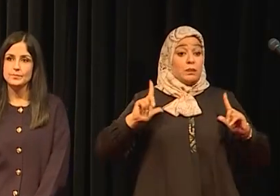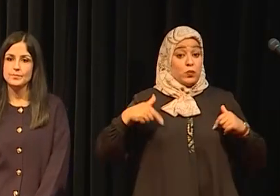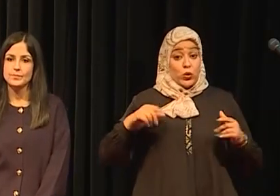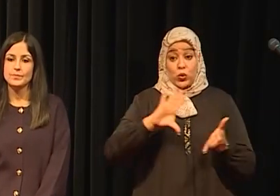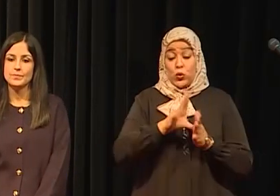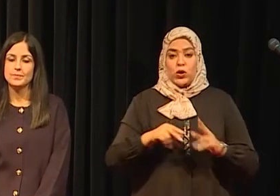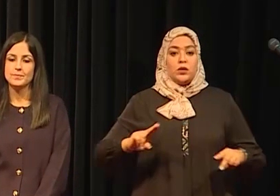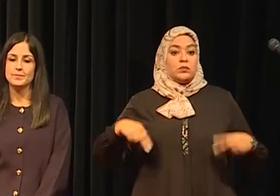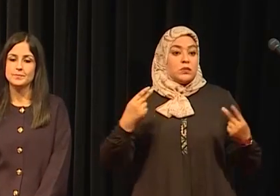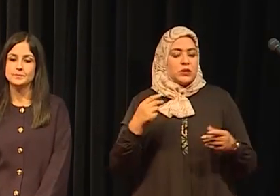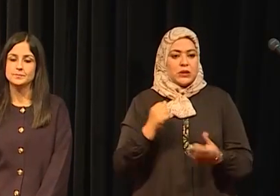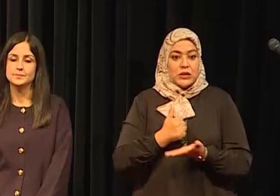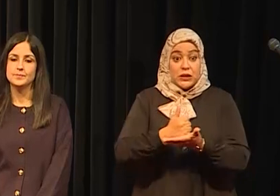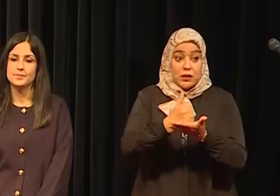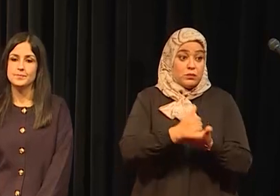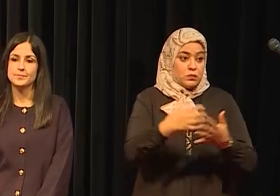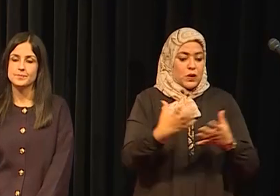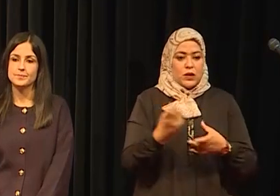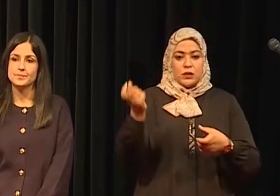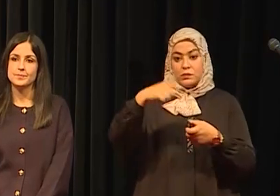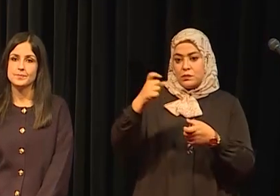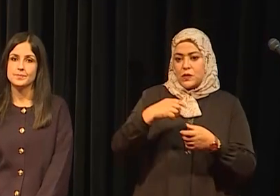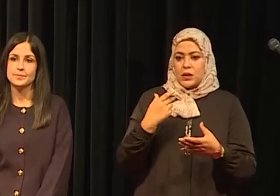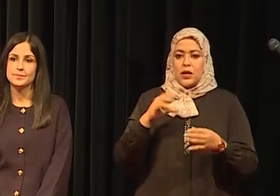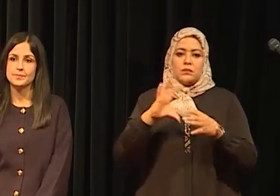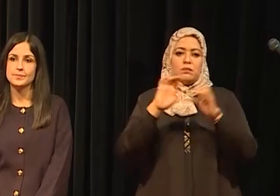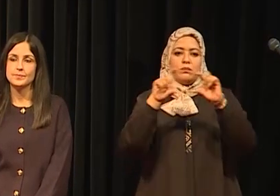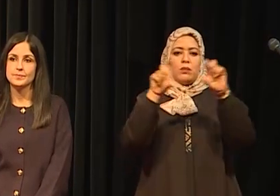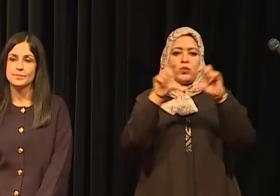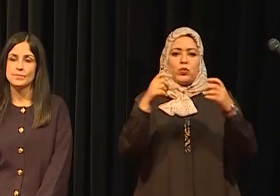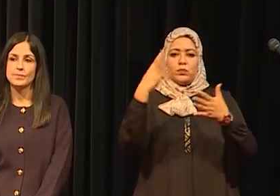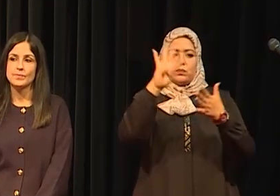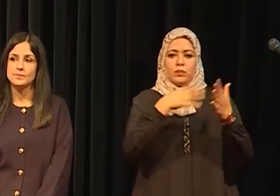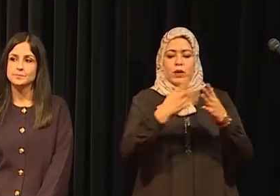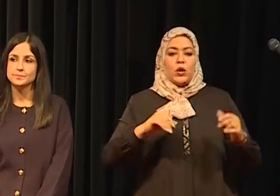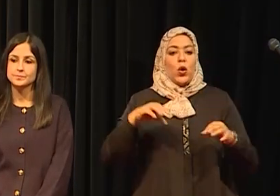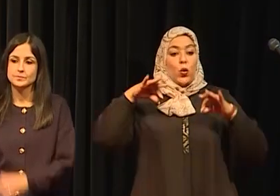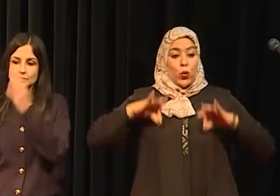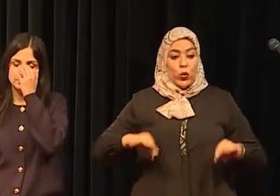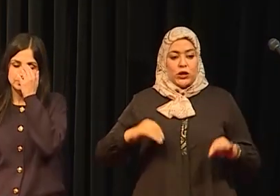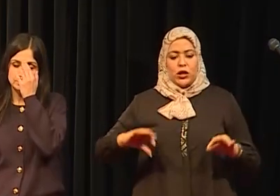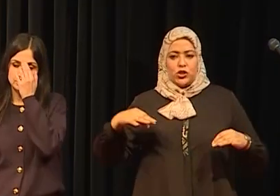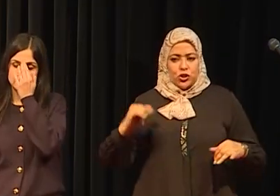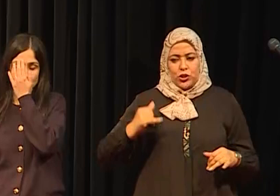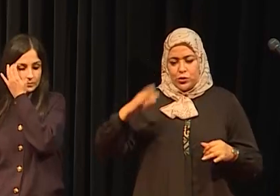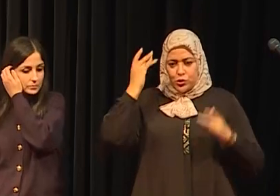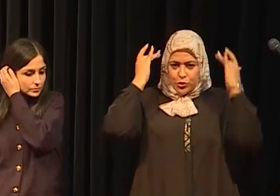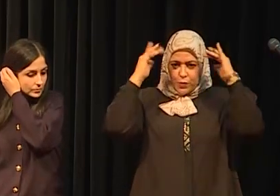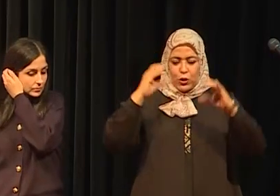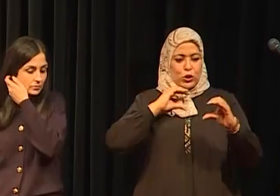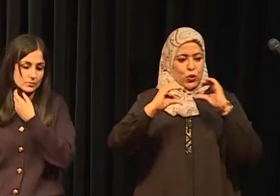اللي هتساهم باش تزود المنصة بالمضامين ديالها. وزارة الشباب والثقافة